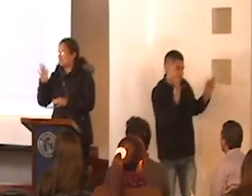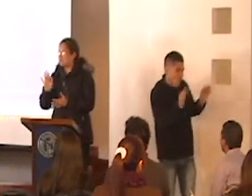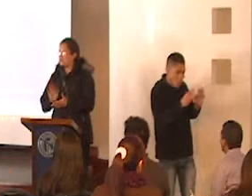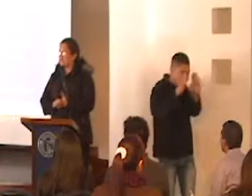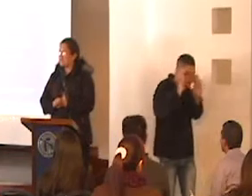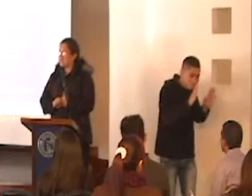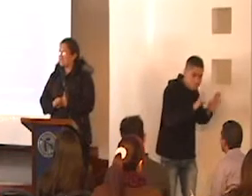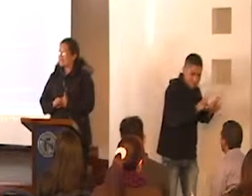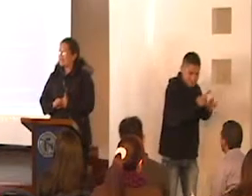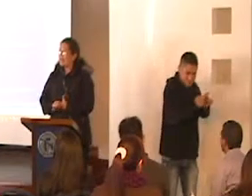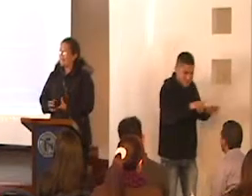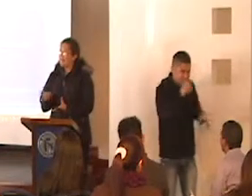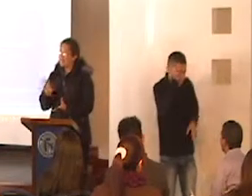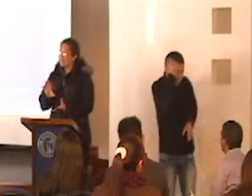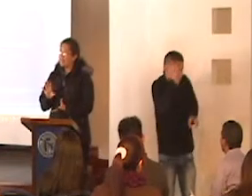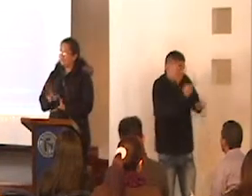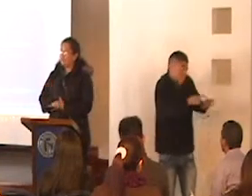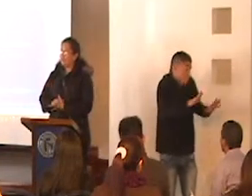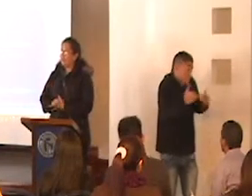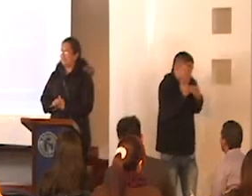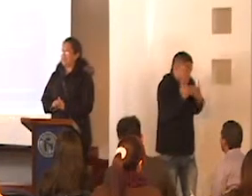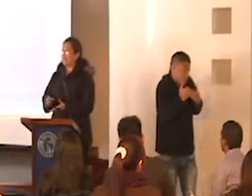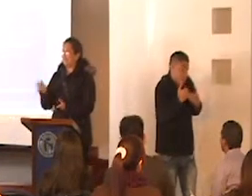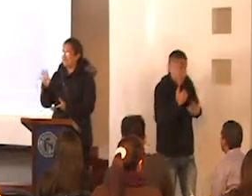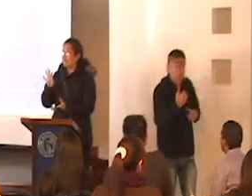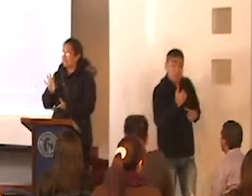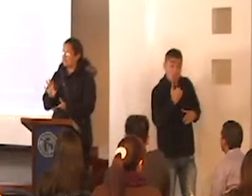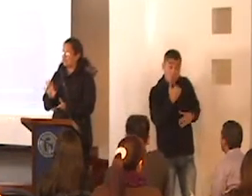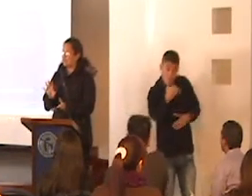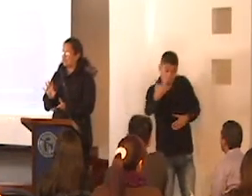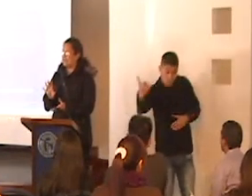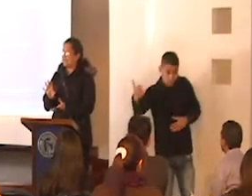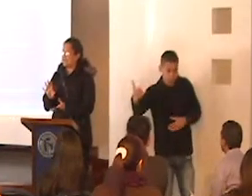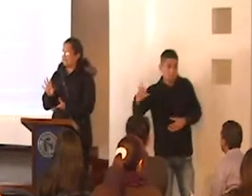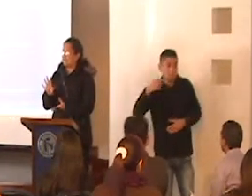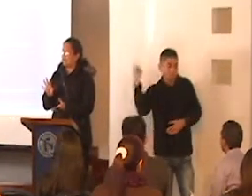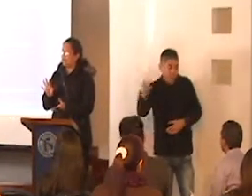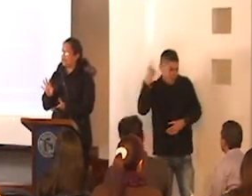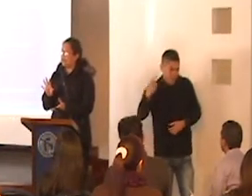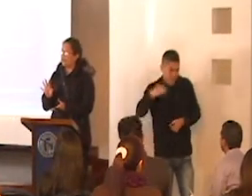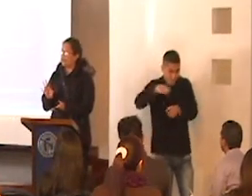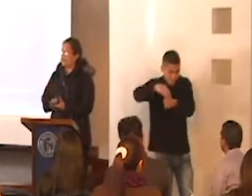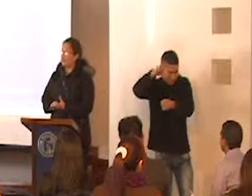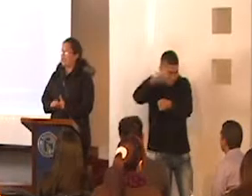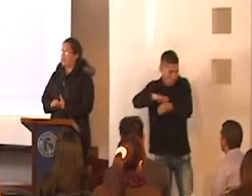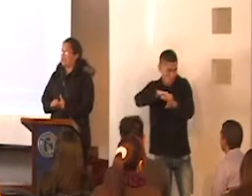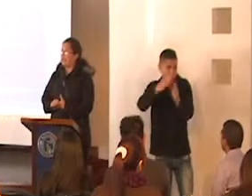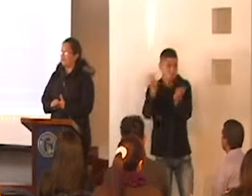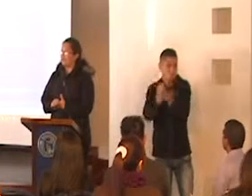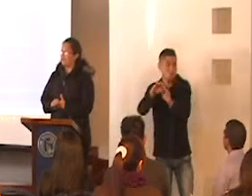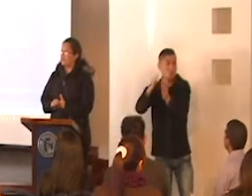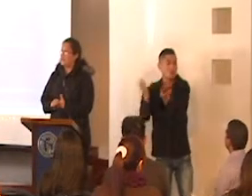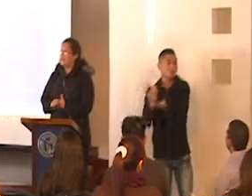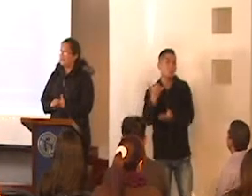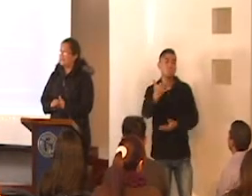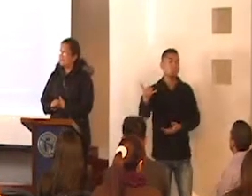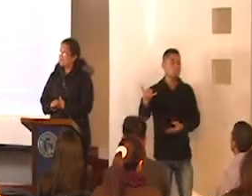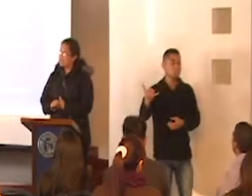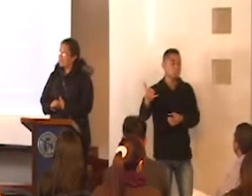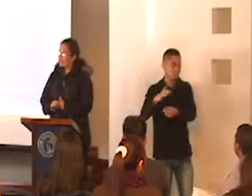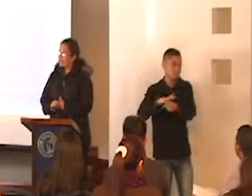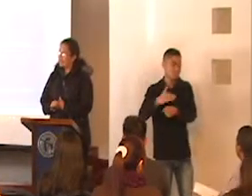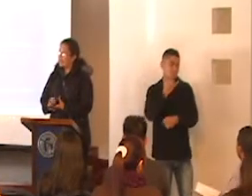o quizá más de actuación los maestros. Pero desde el punto de vista, desde el sector oficial, hay